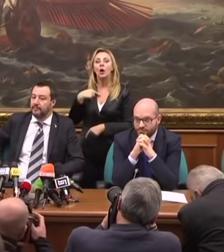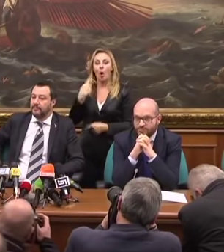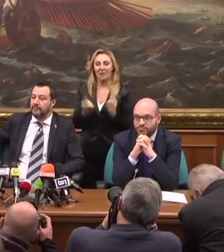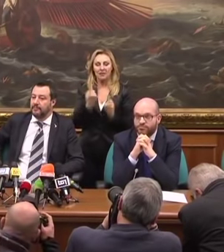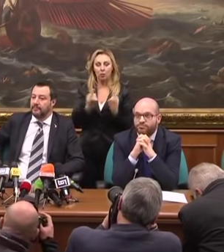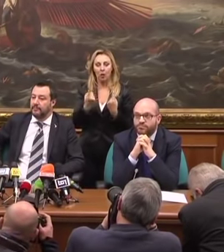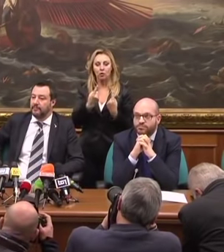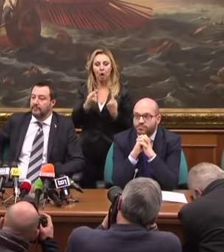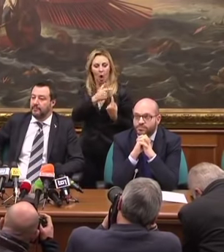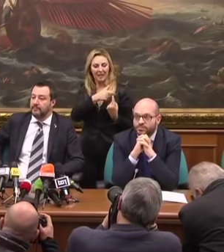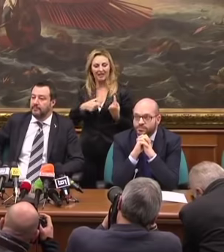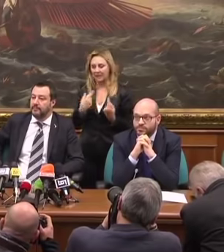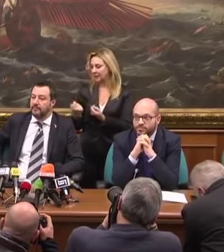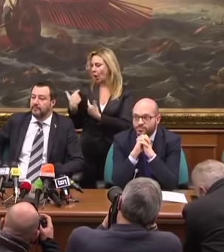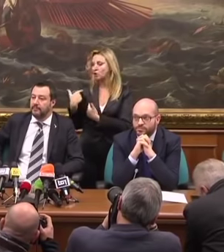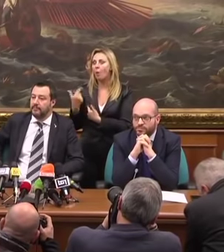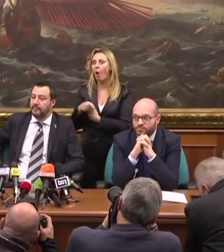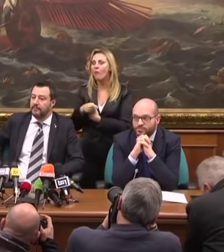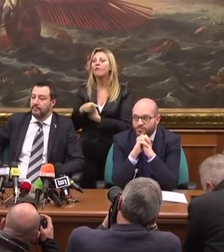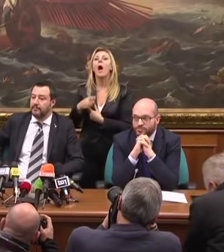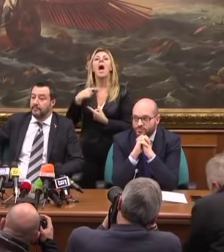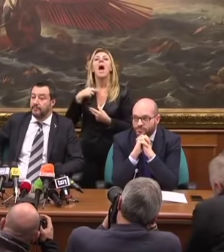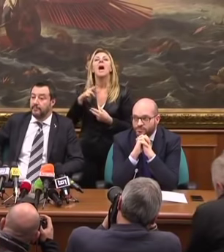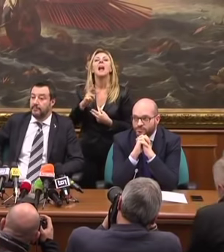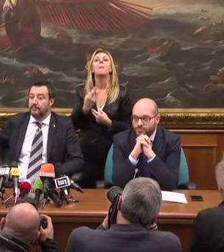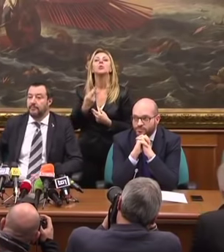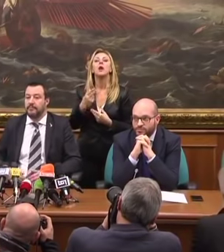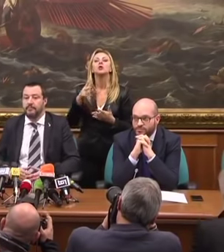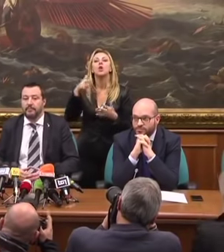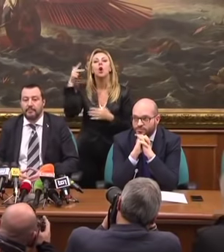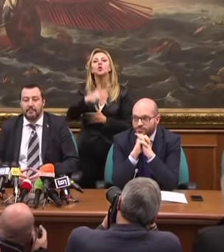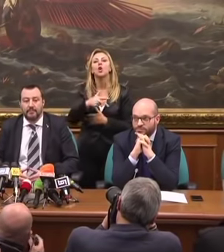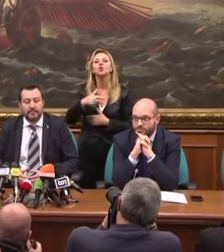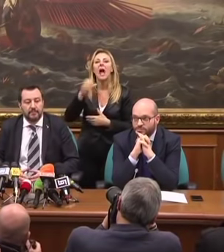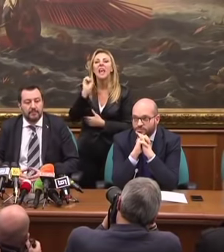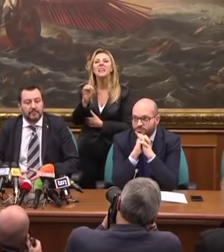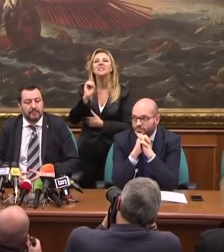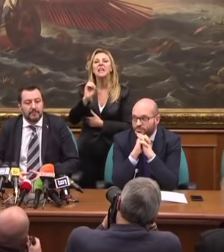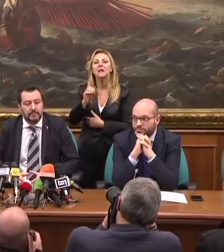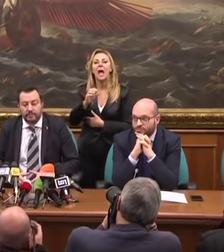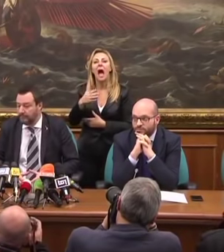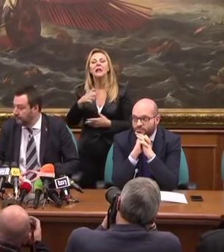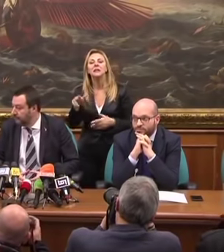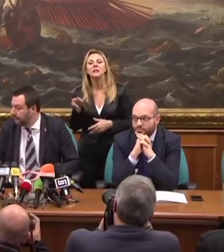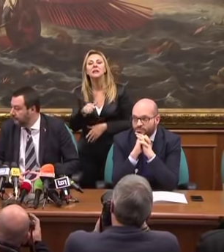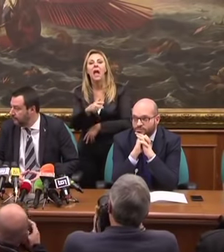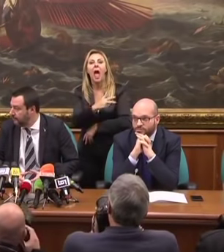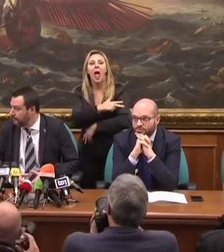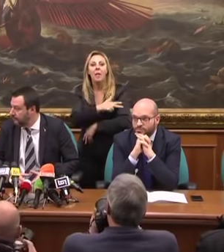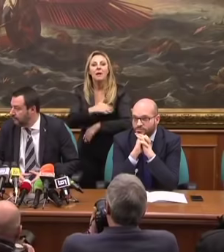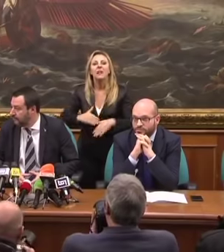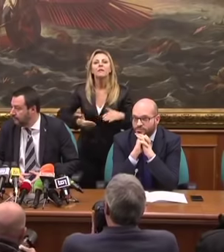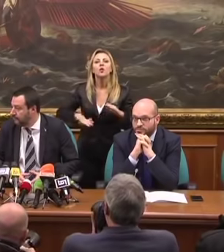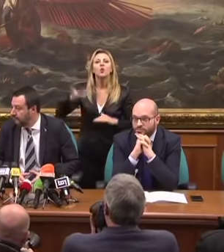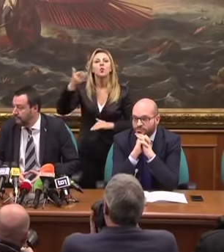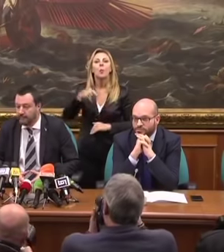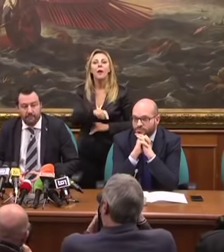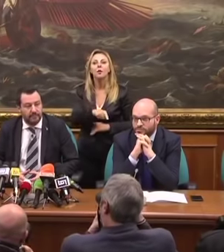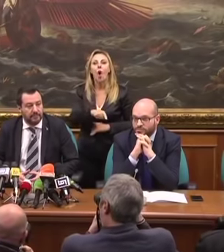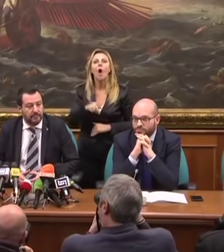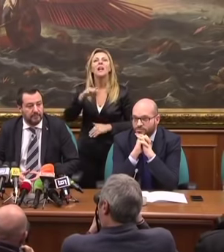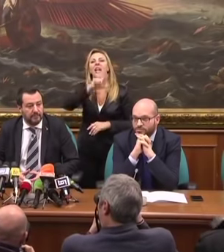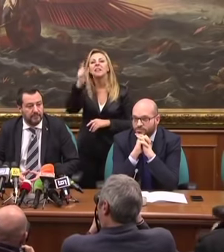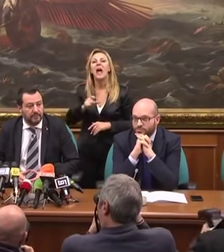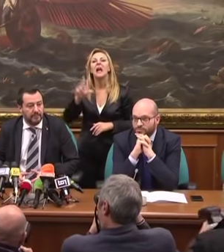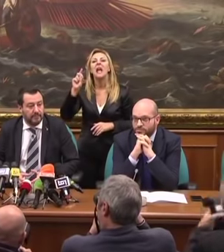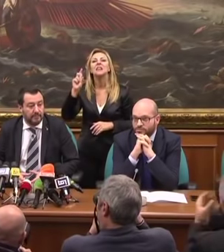Index recentemente ha valutato la reputazione sociale degli insegnanti dalle elementari alle superiori e l'Italia purtroppo è il 33°